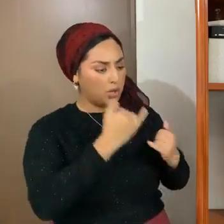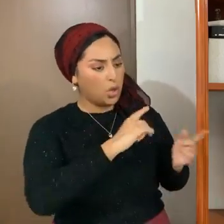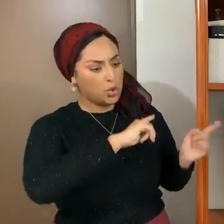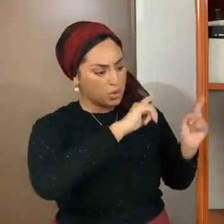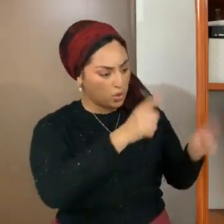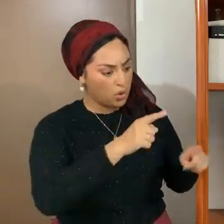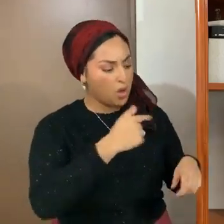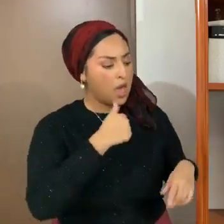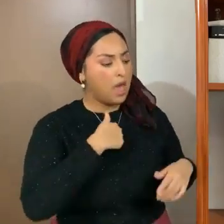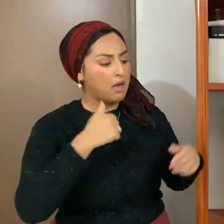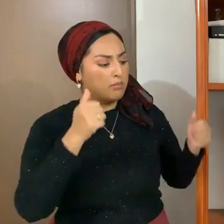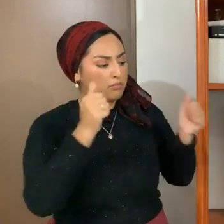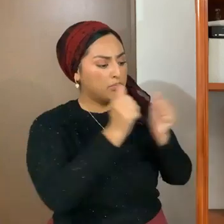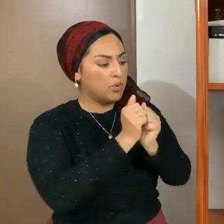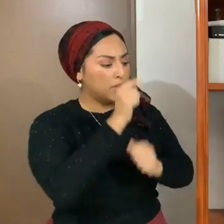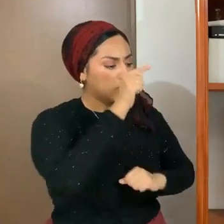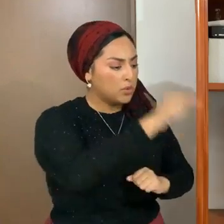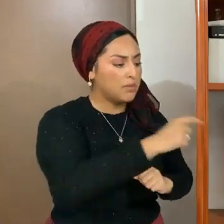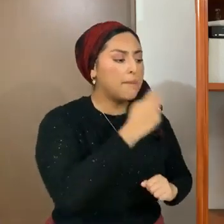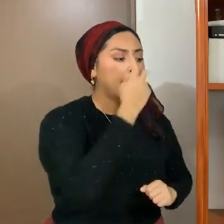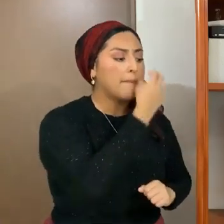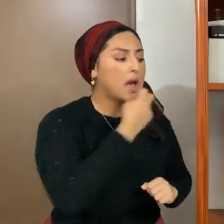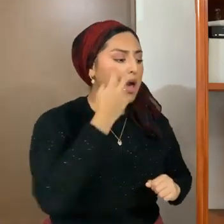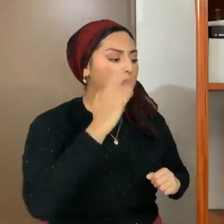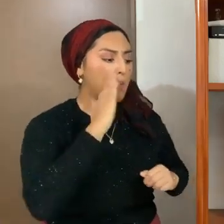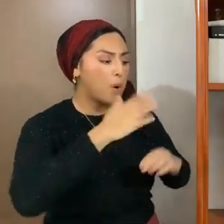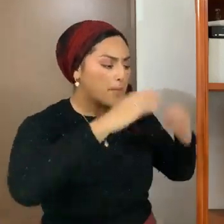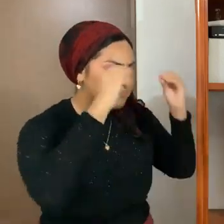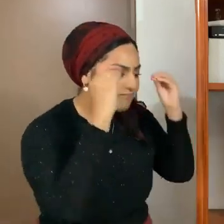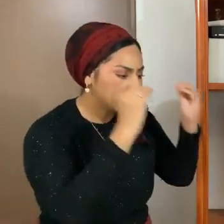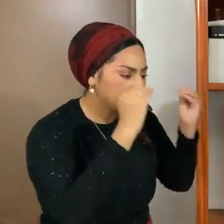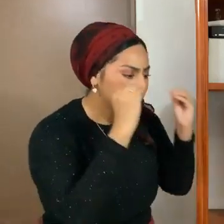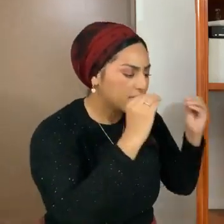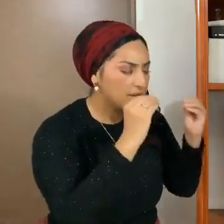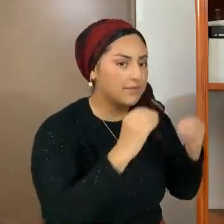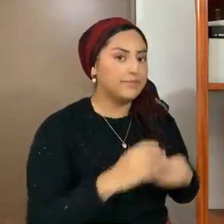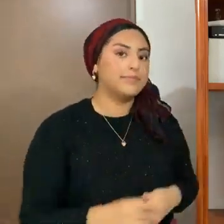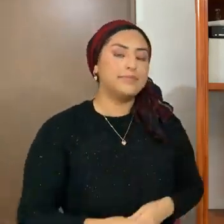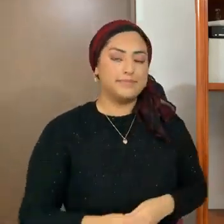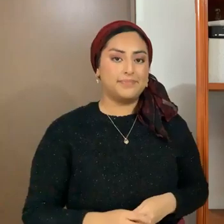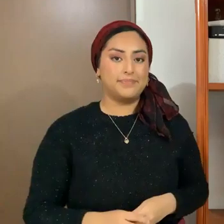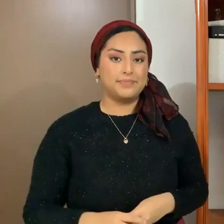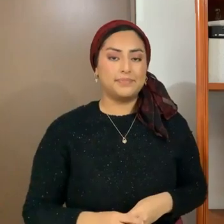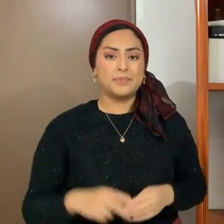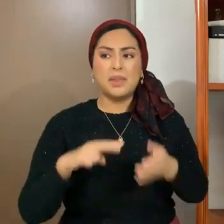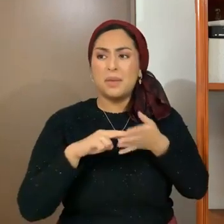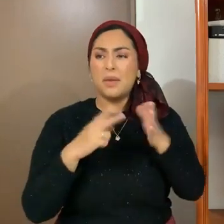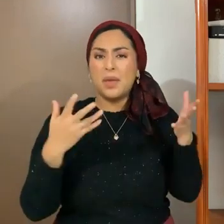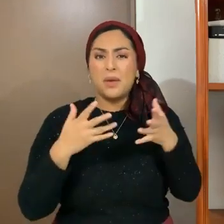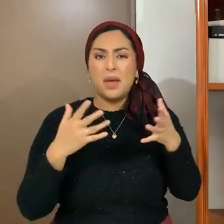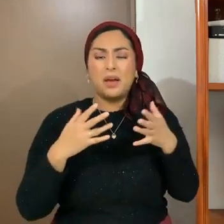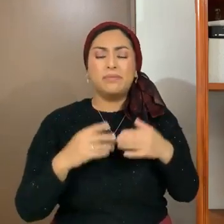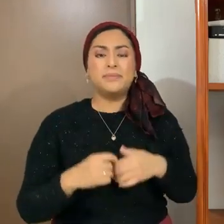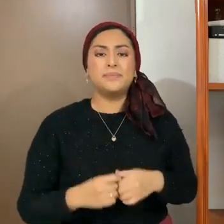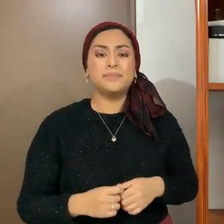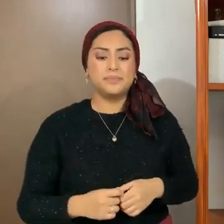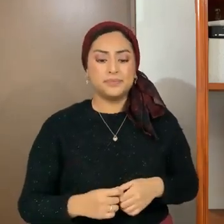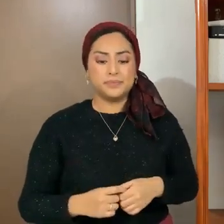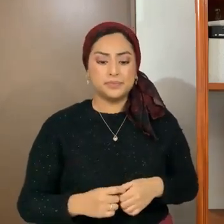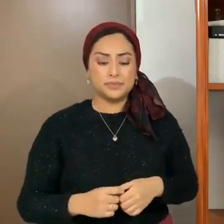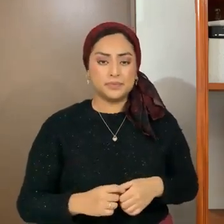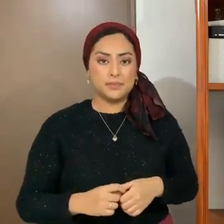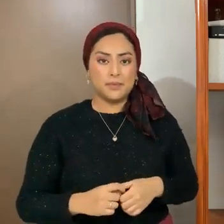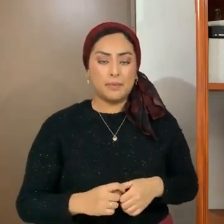y yo estaré con tu boca y te enseñaré lo que has de hablar. ¿A qué se refiere esta primera parte de la parashá que vamos a